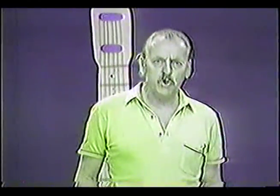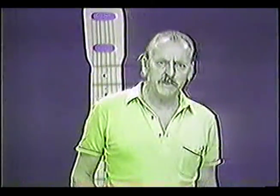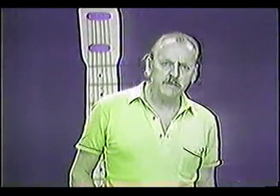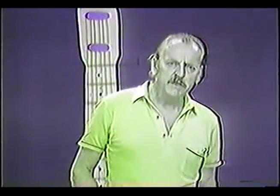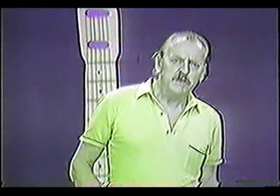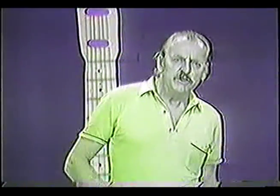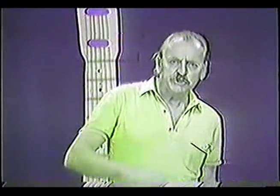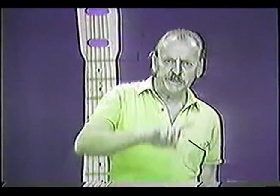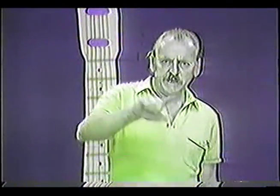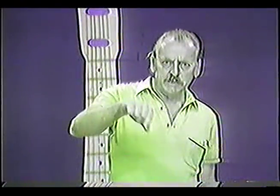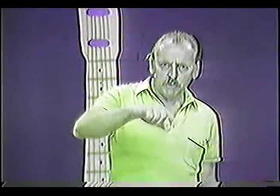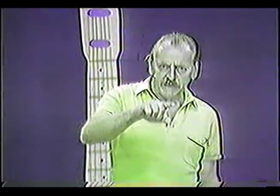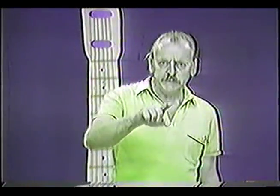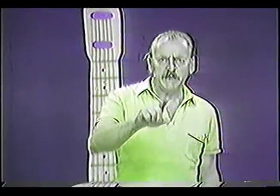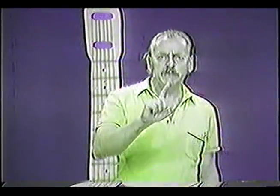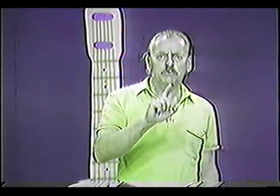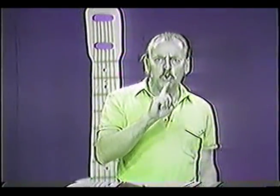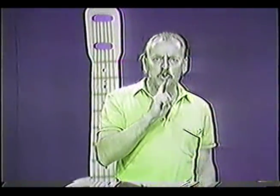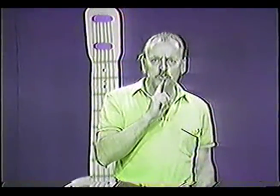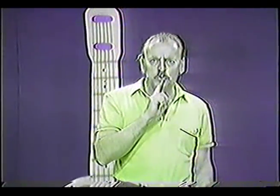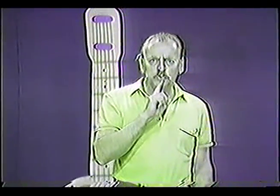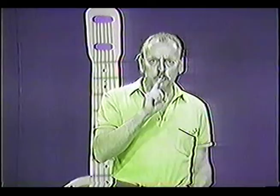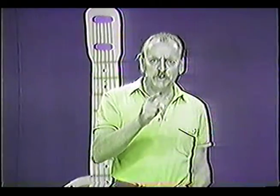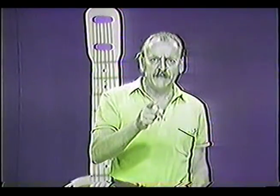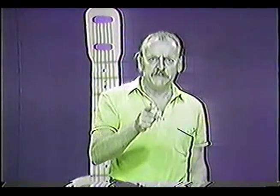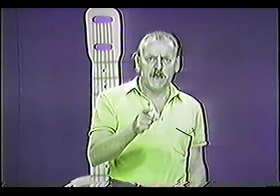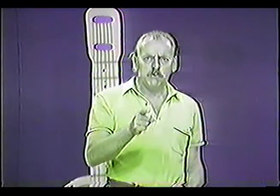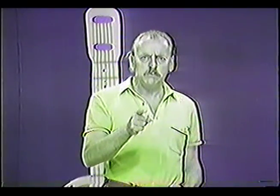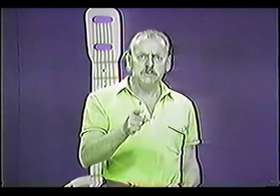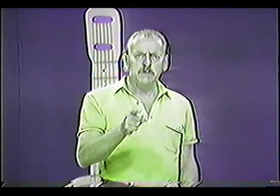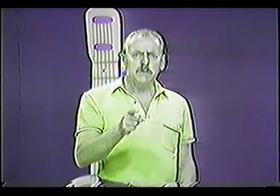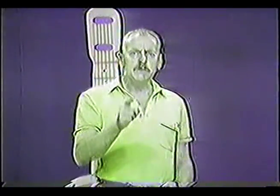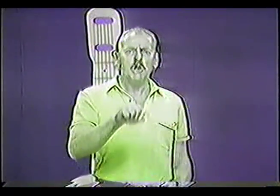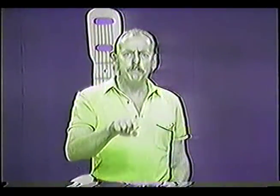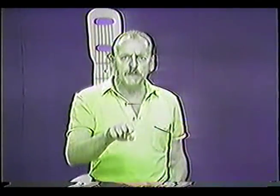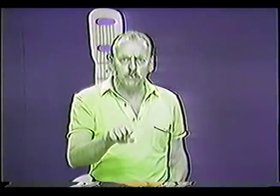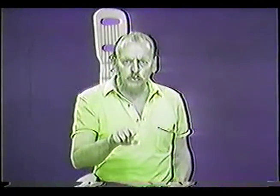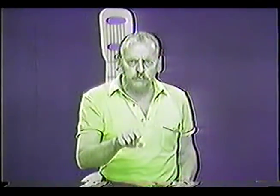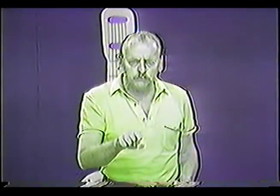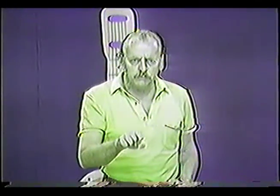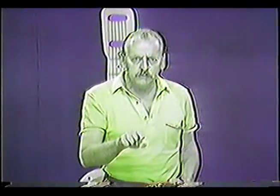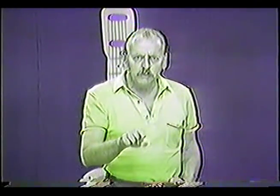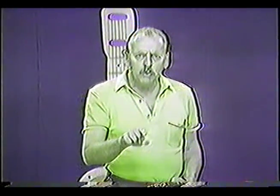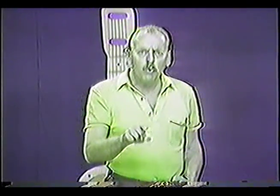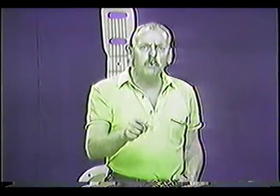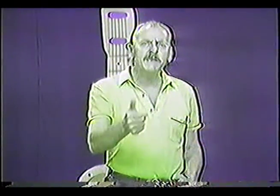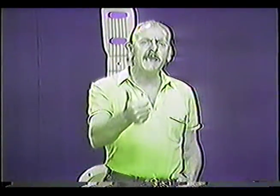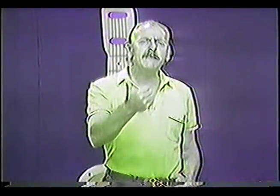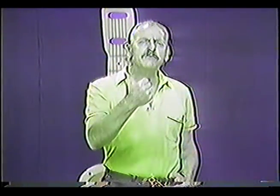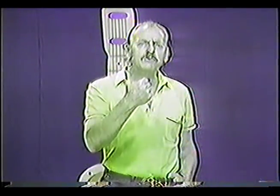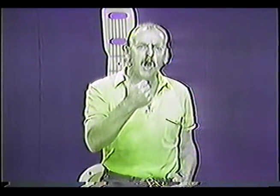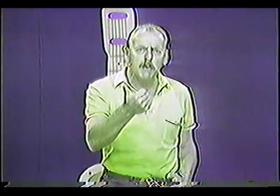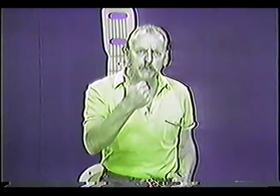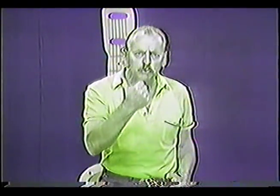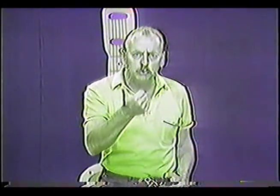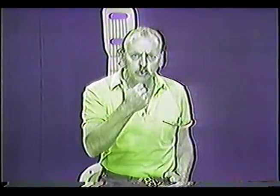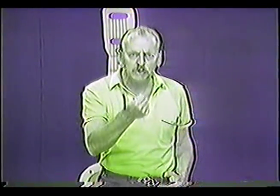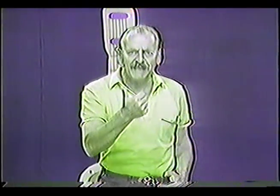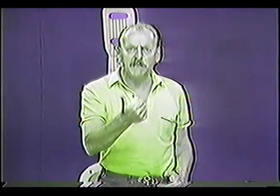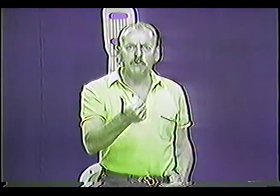folclore, girando ainda em torno do Natal. E eu pergunto, o que sobra do Natal